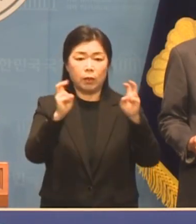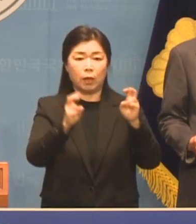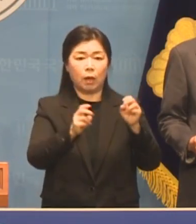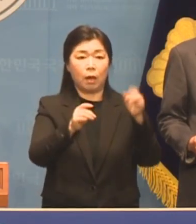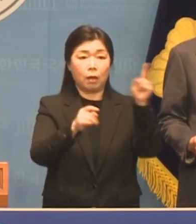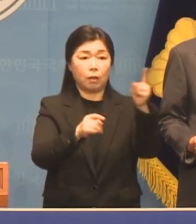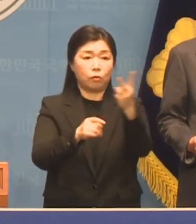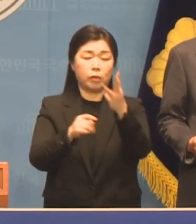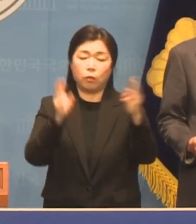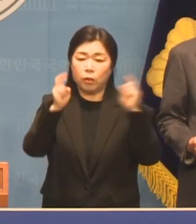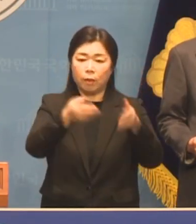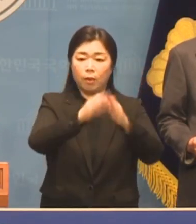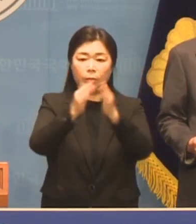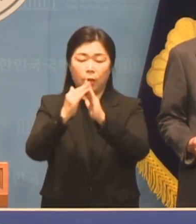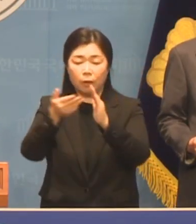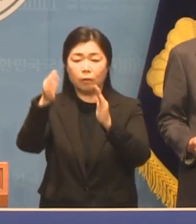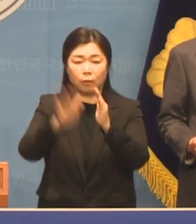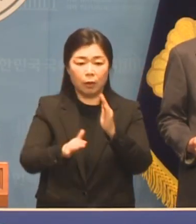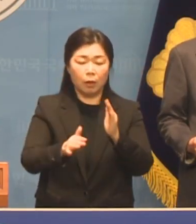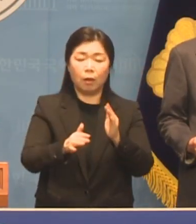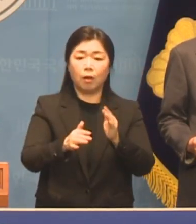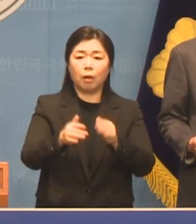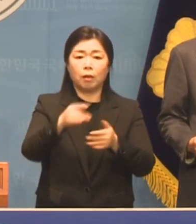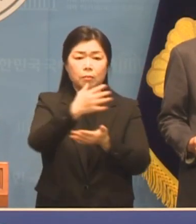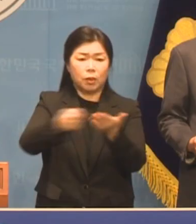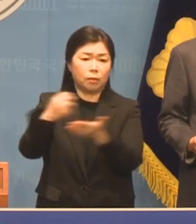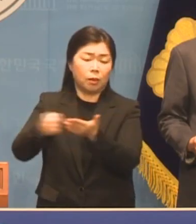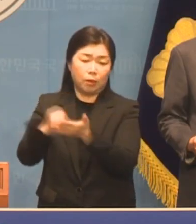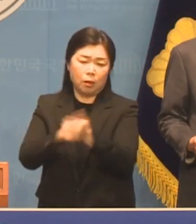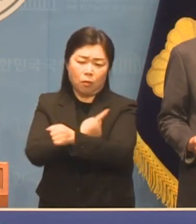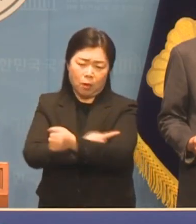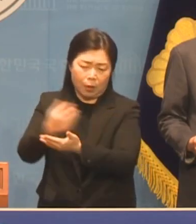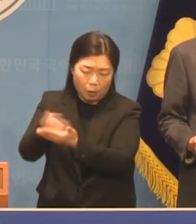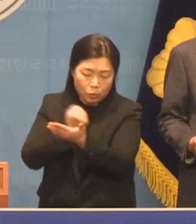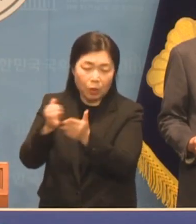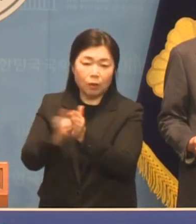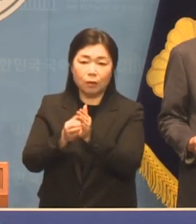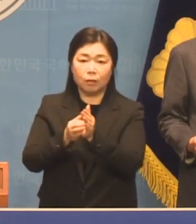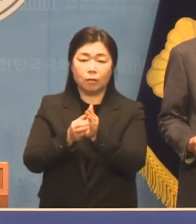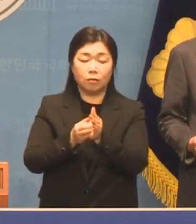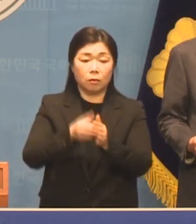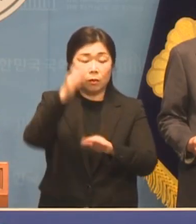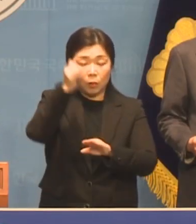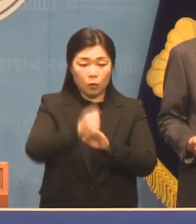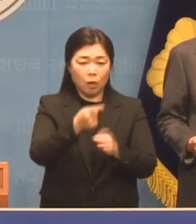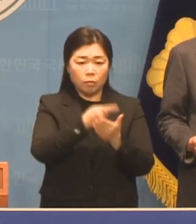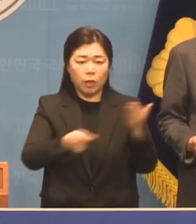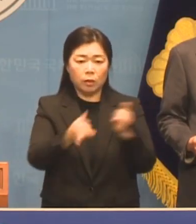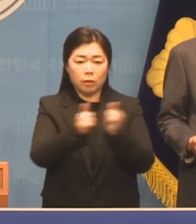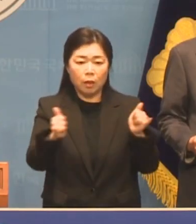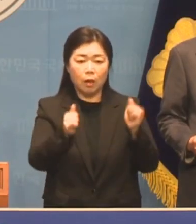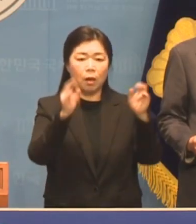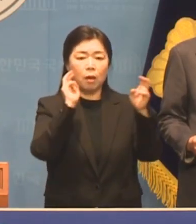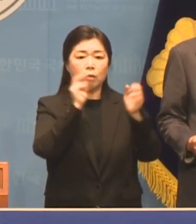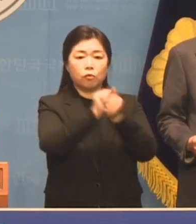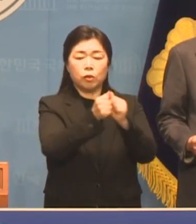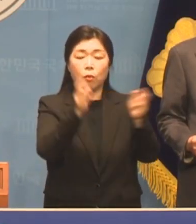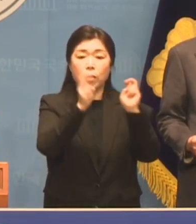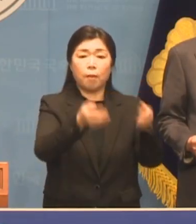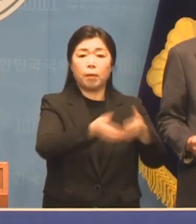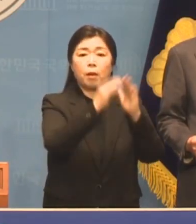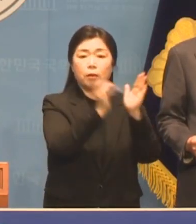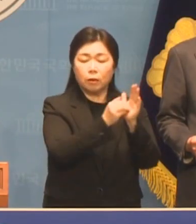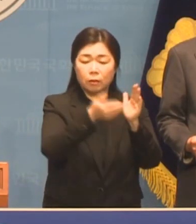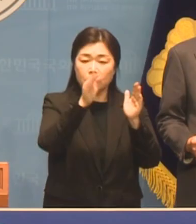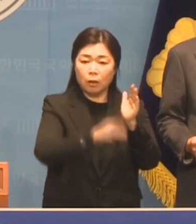범죄입니다. 피해자들이 힘겹게 만들어온 모든 자산을 갈취한 사기 행각입니다. 장수진